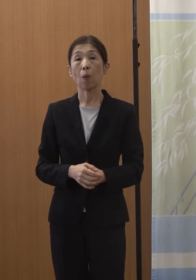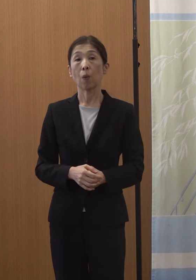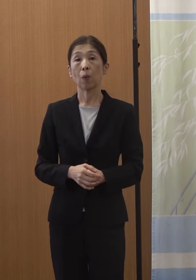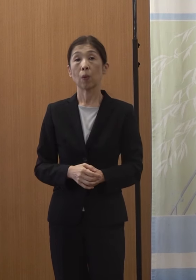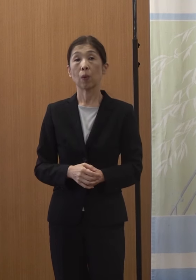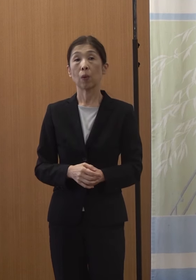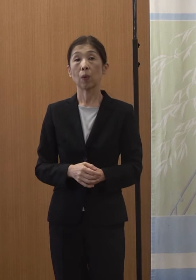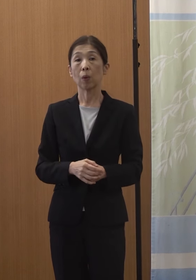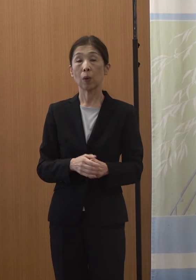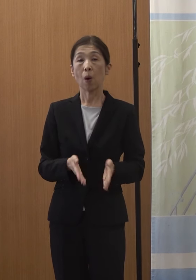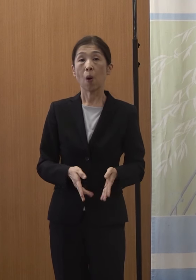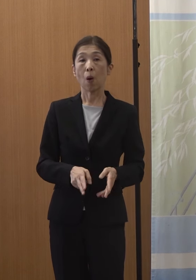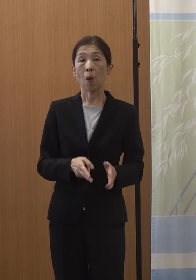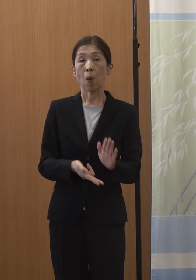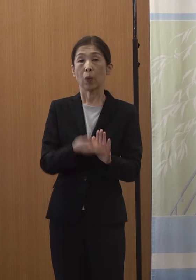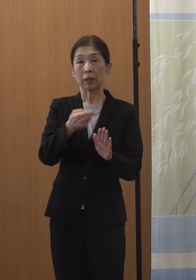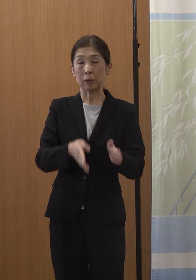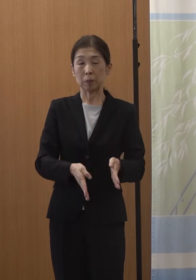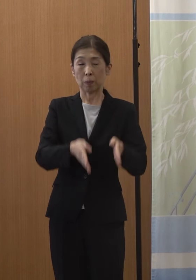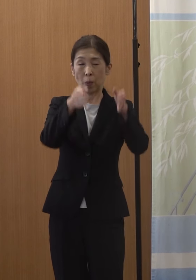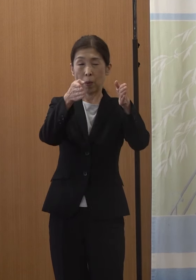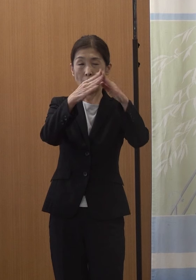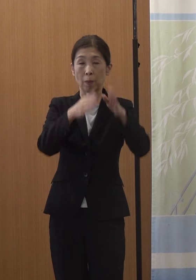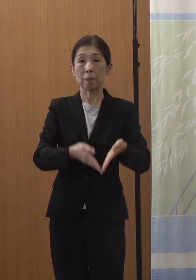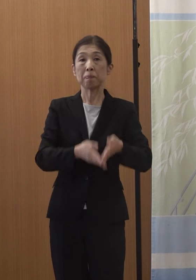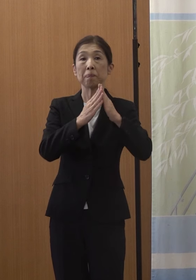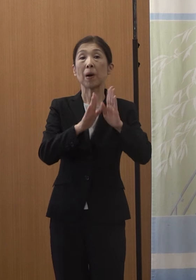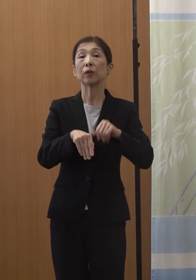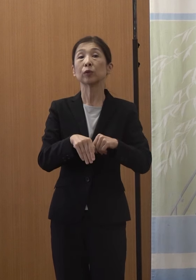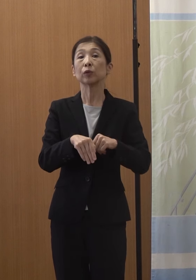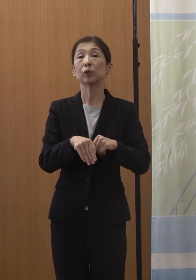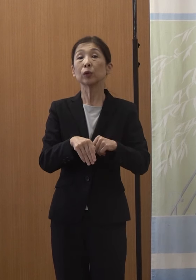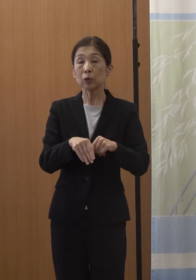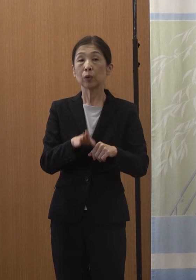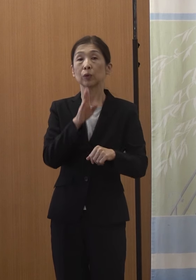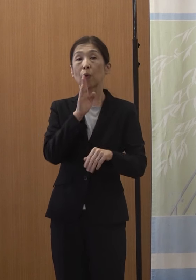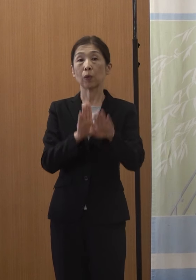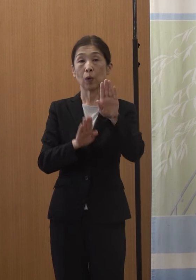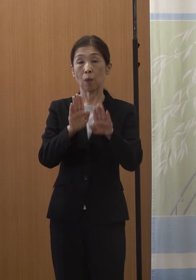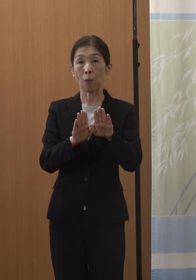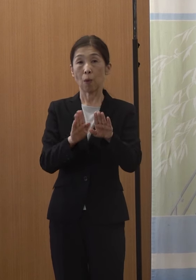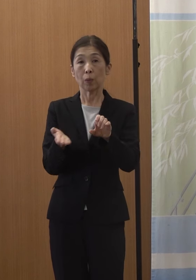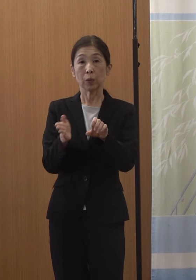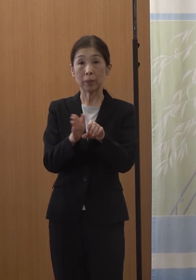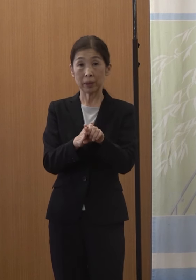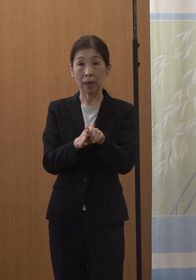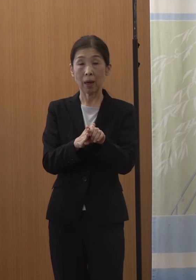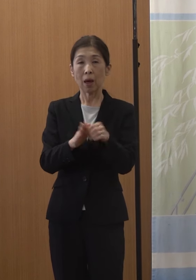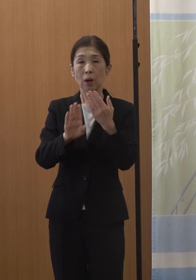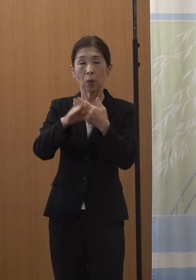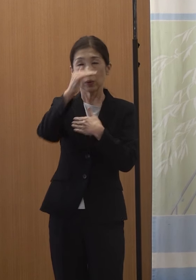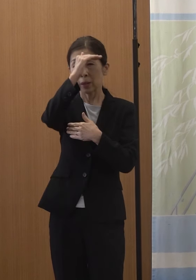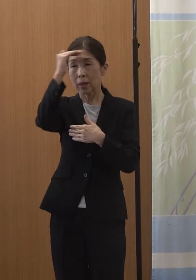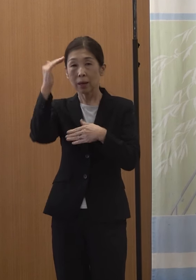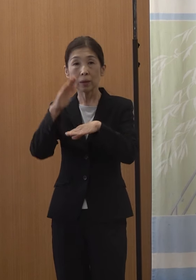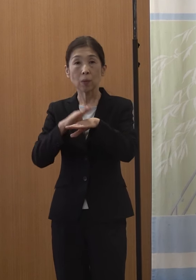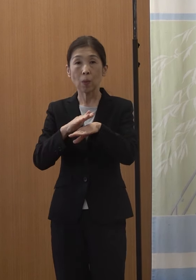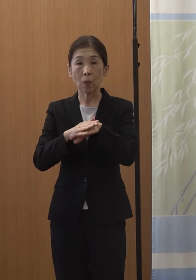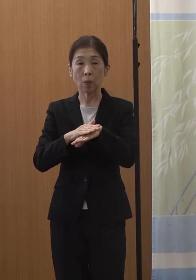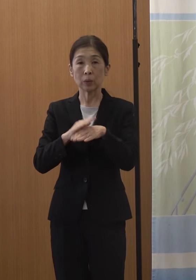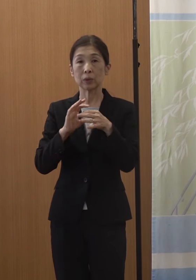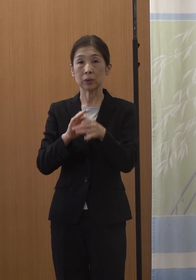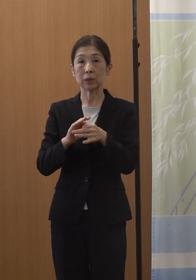高いホテルも建っておりますので、そういったことの現状も含め、これからの景観についての在り方というのを再